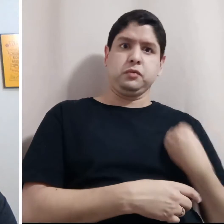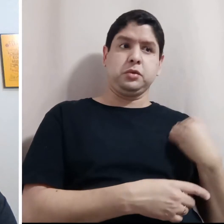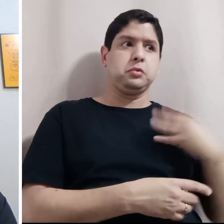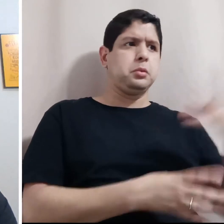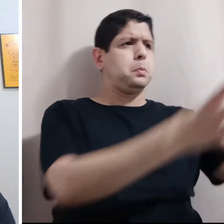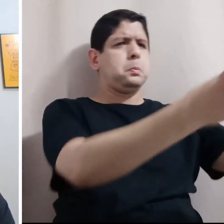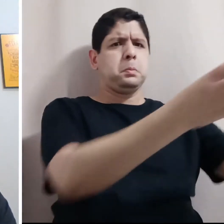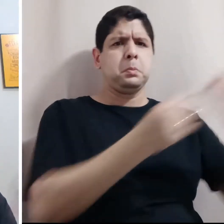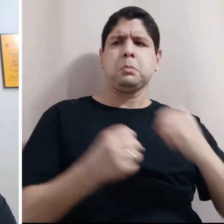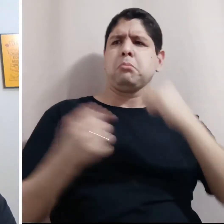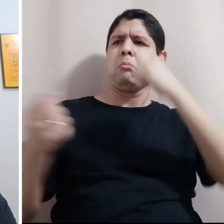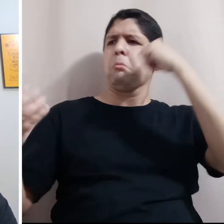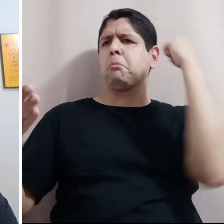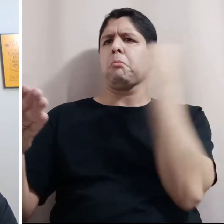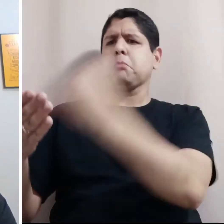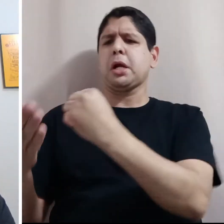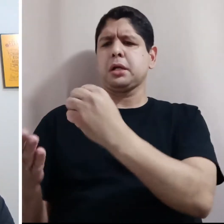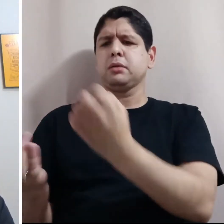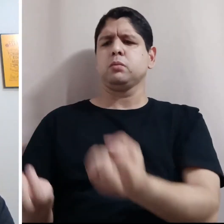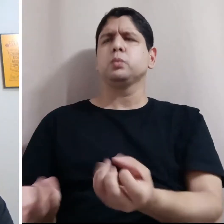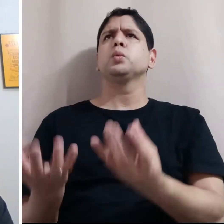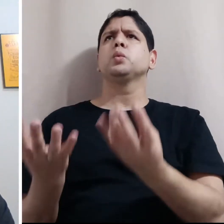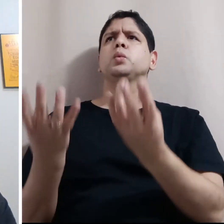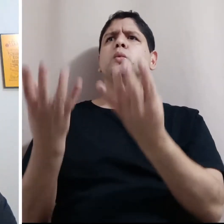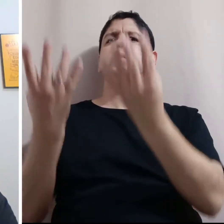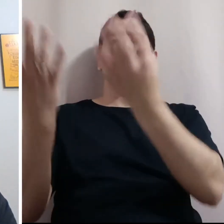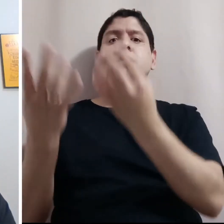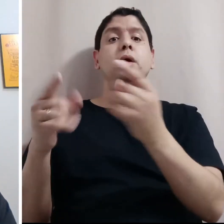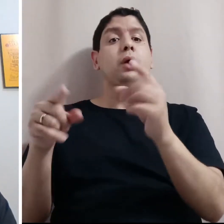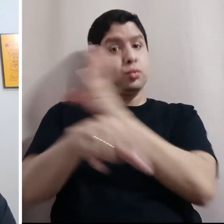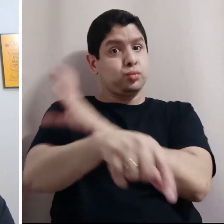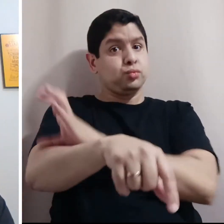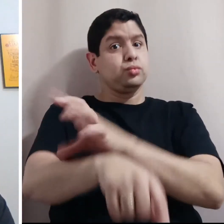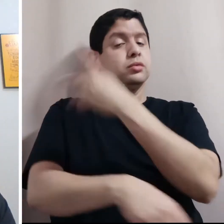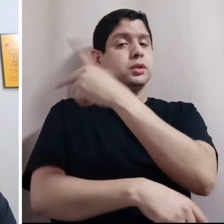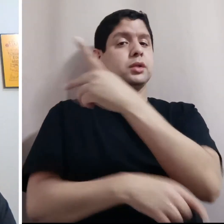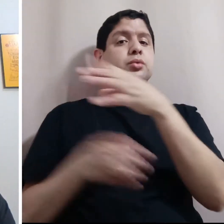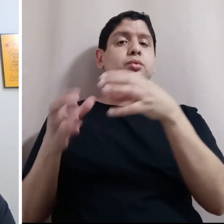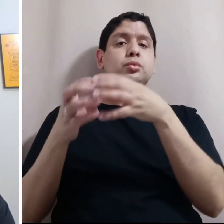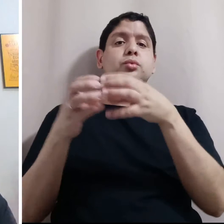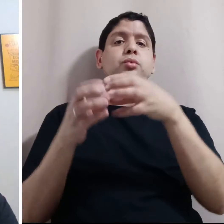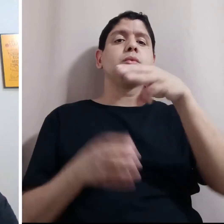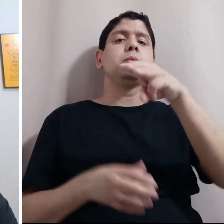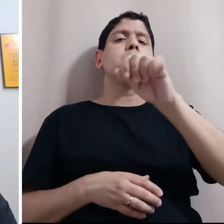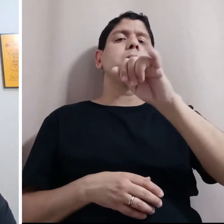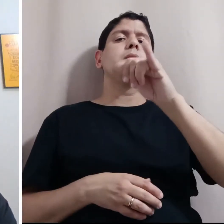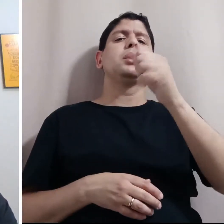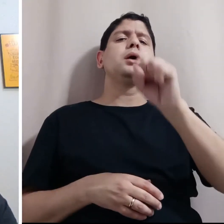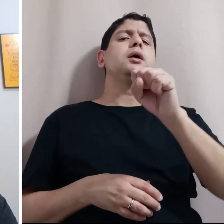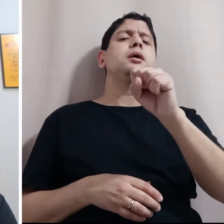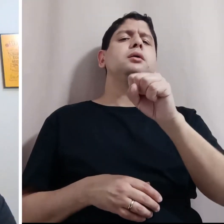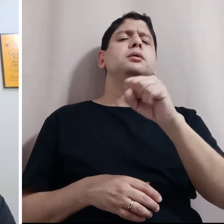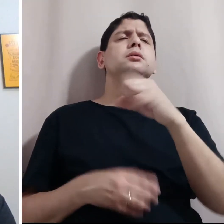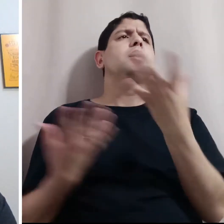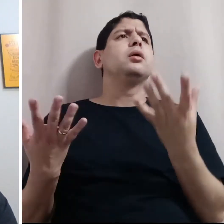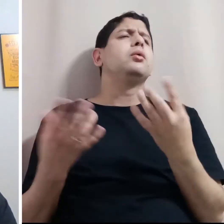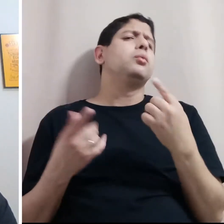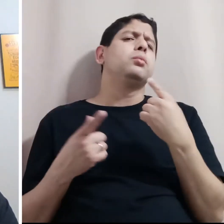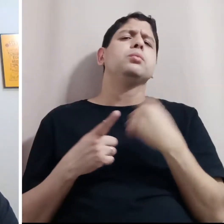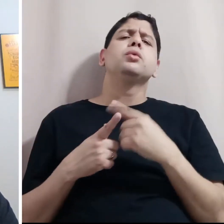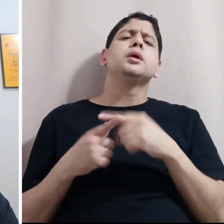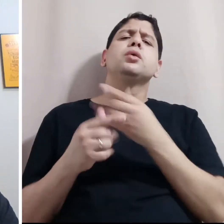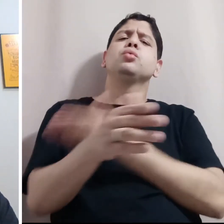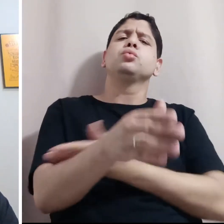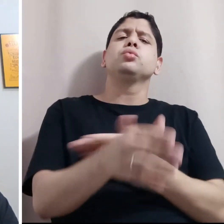acabavam sendo então sacrificadas aos deuses porque os maias ou os astecas, né, os próprios incas acreditavam que